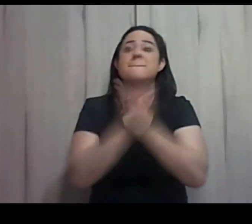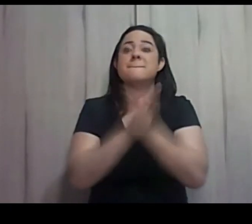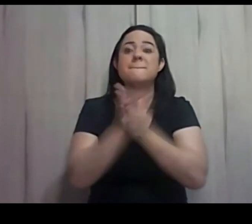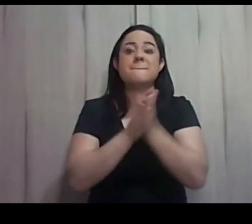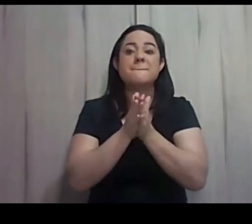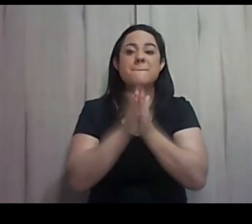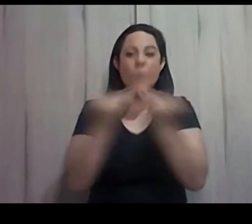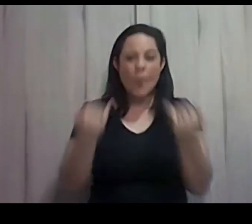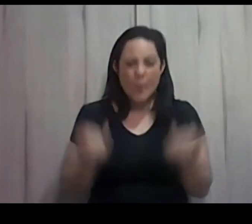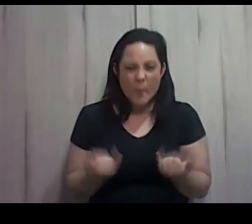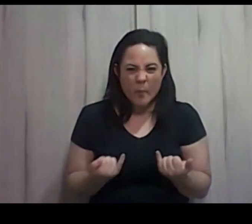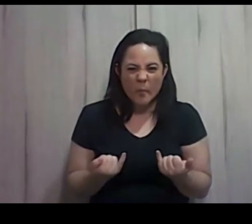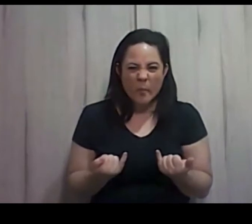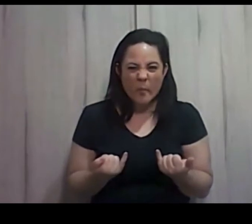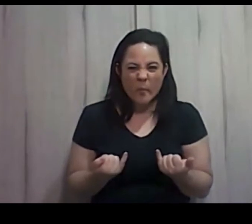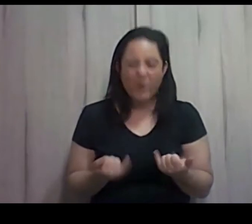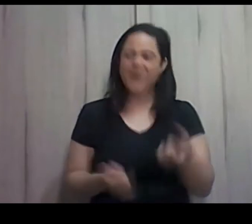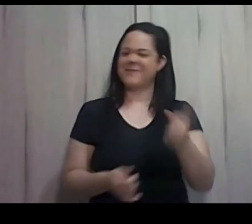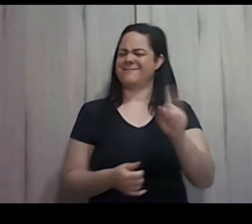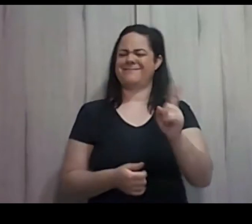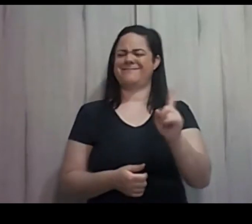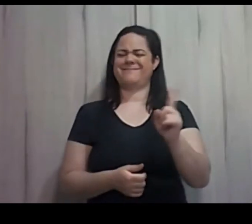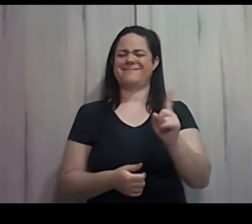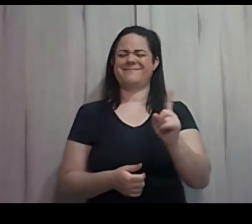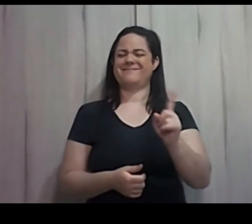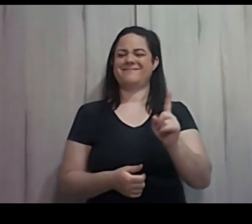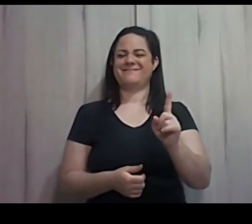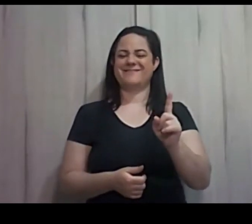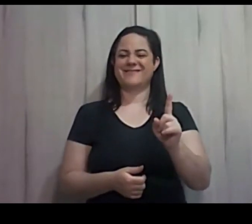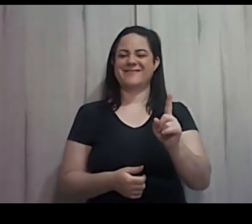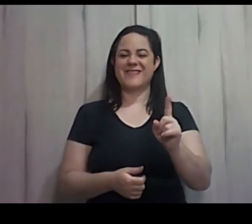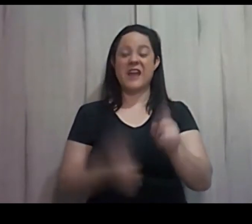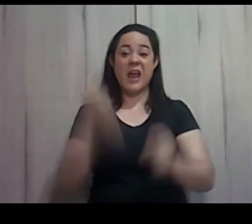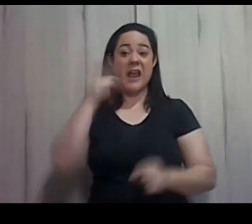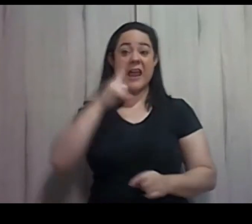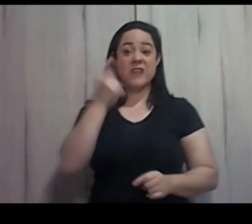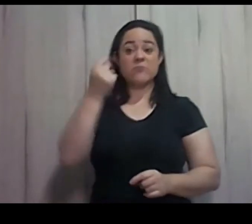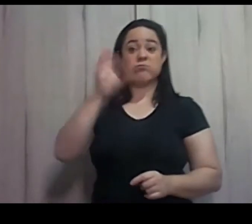Emagrecer? Não, não. Ganhar dinheiro?